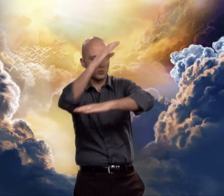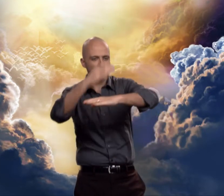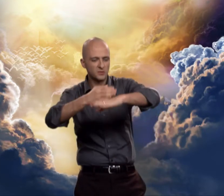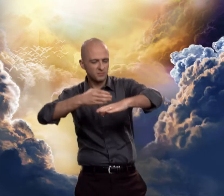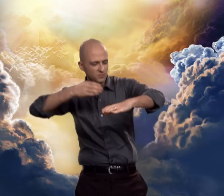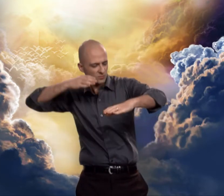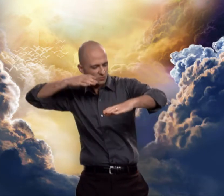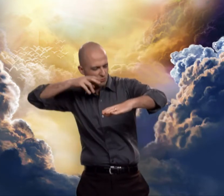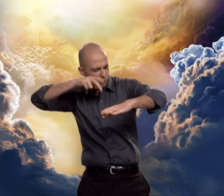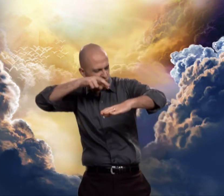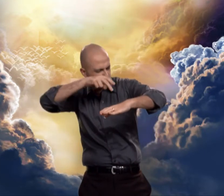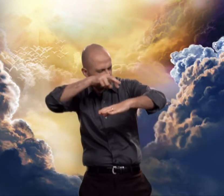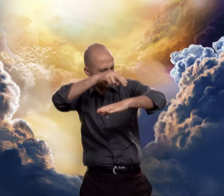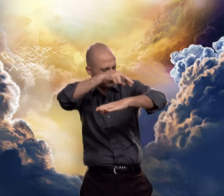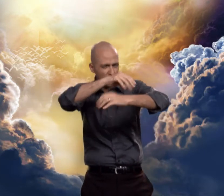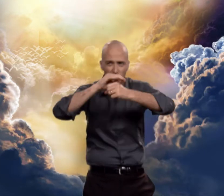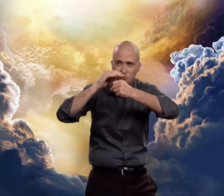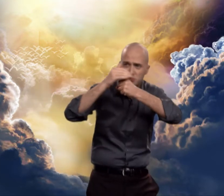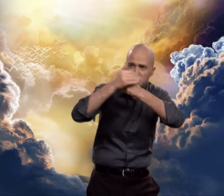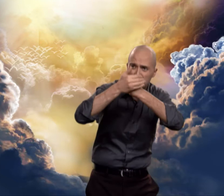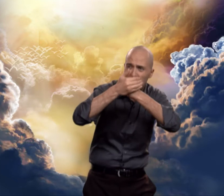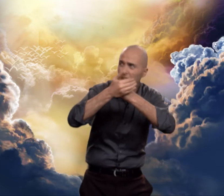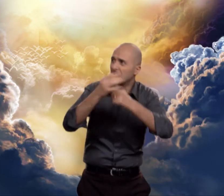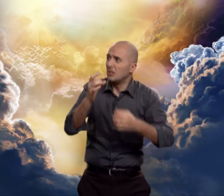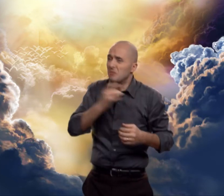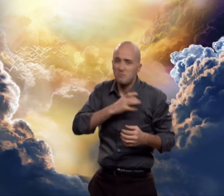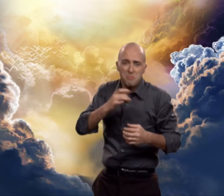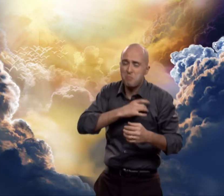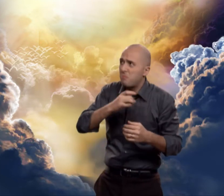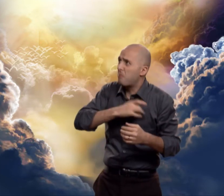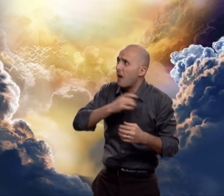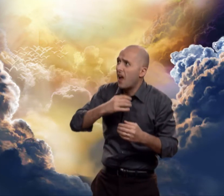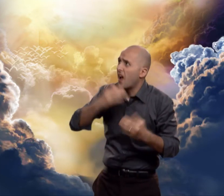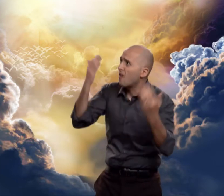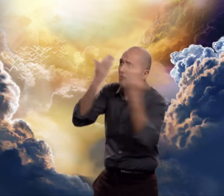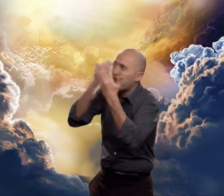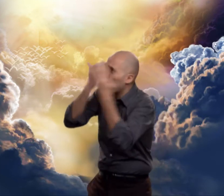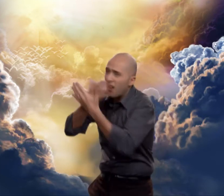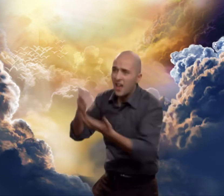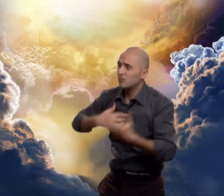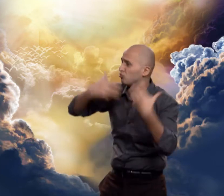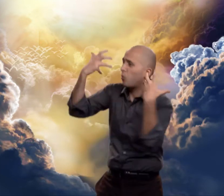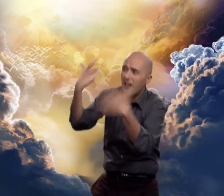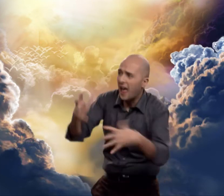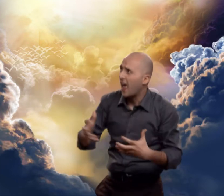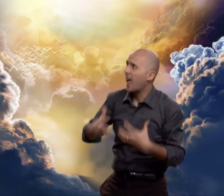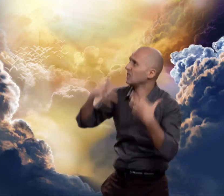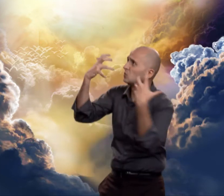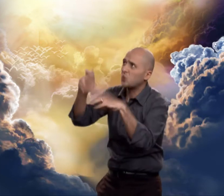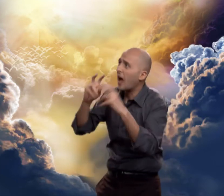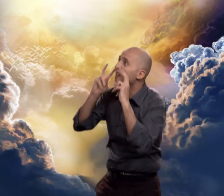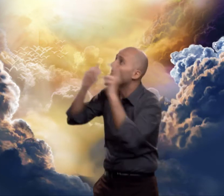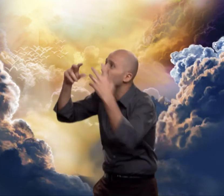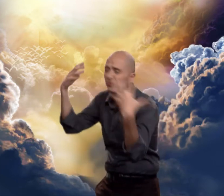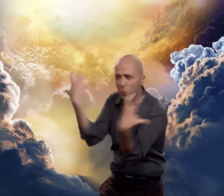súplicas tocantes de um amigo, um irmão, um salvador? Aquela voz desperta lembranças